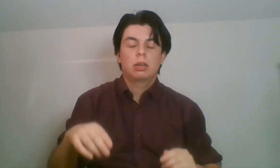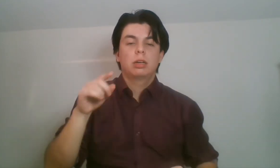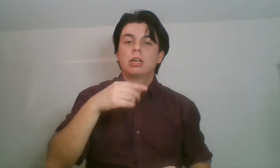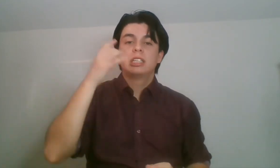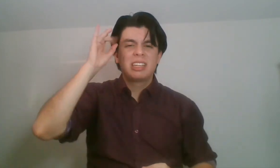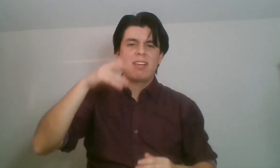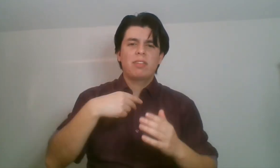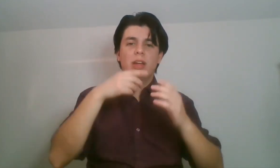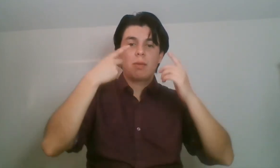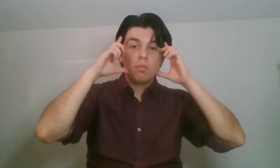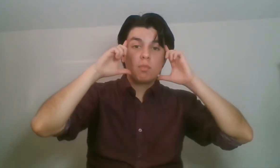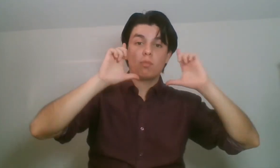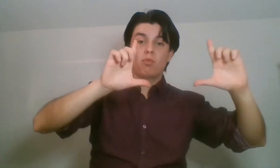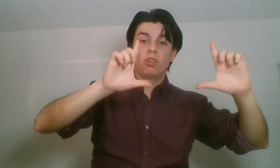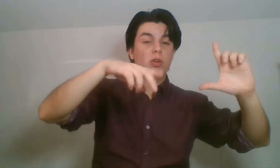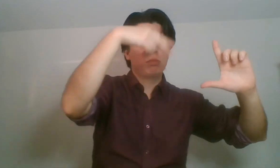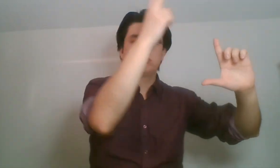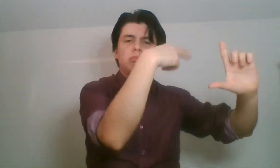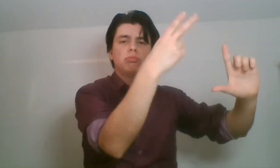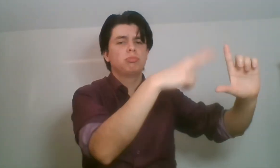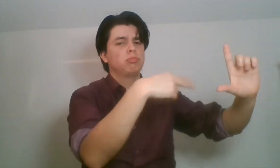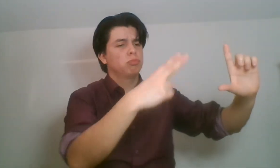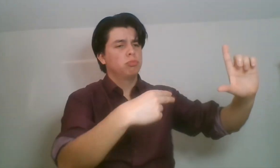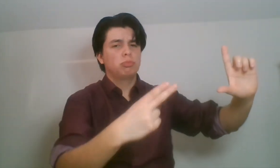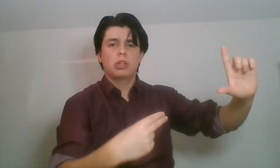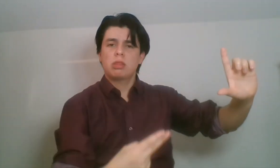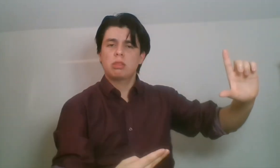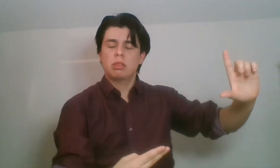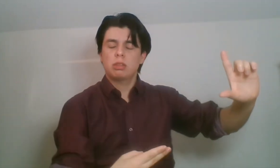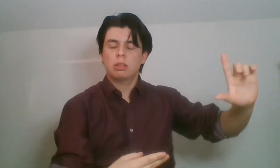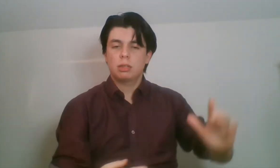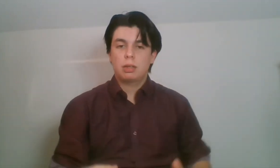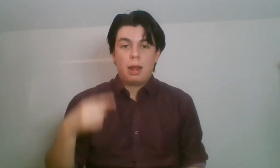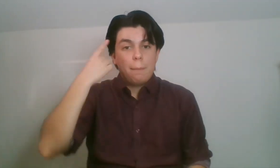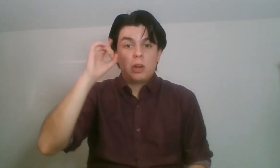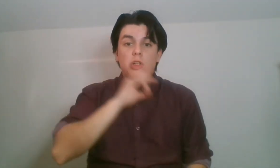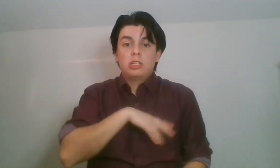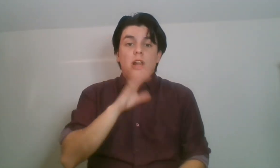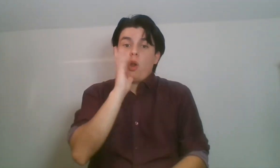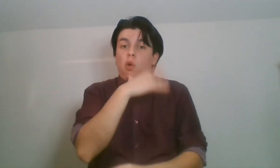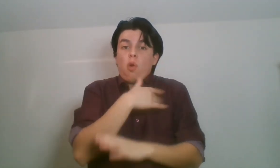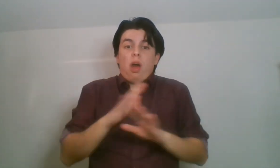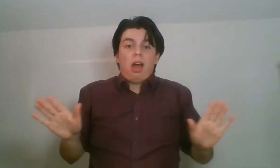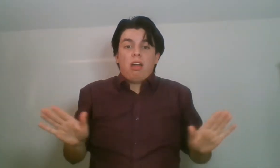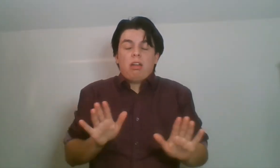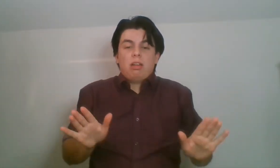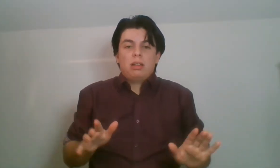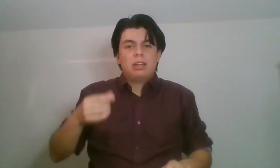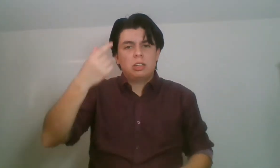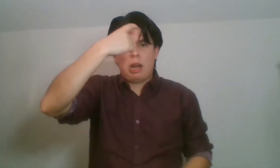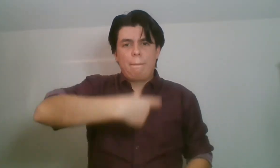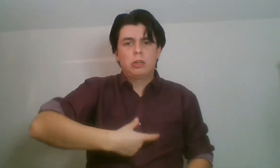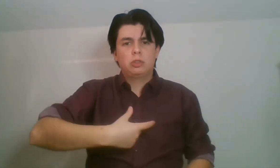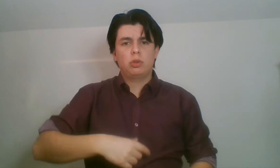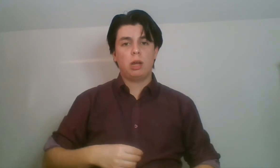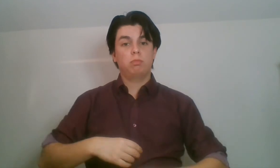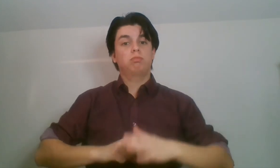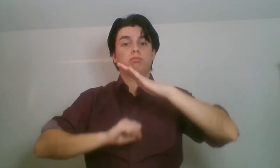más dinero que acá en Chile, y llega, y él sabía pintar retratos. Entonces aquí en